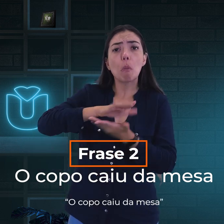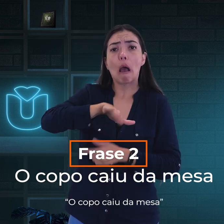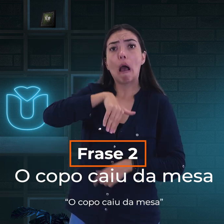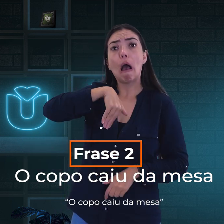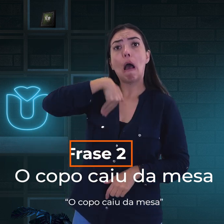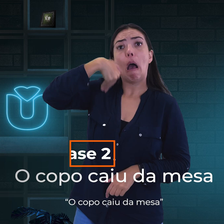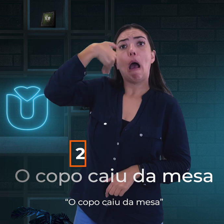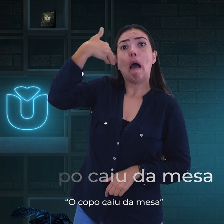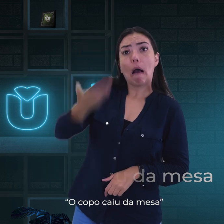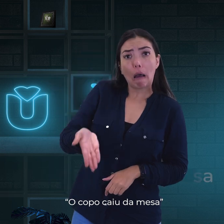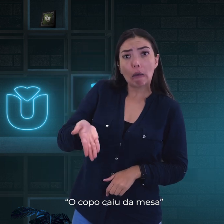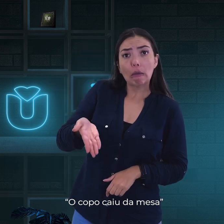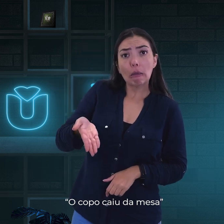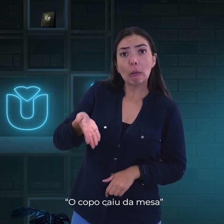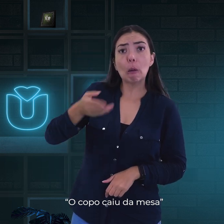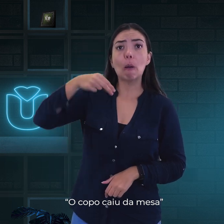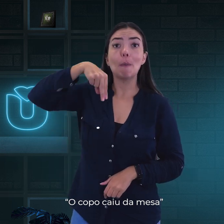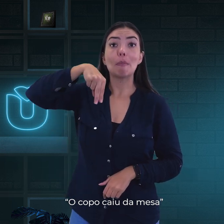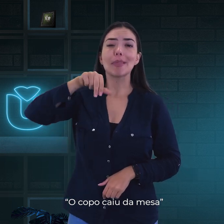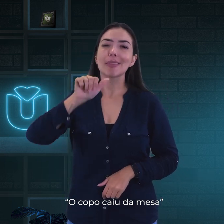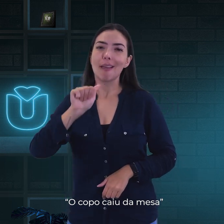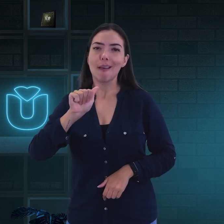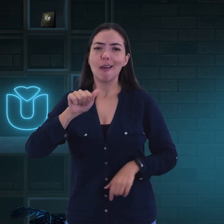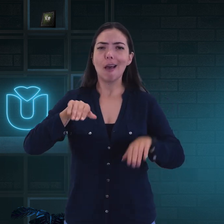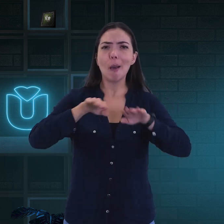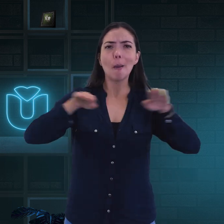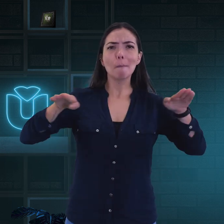caiu na mesa.